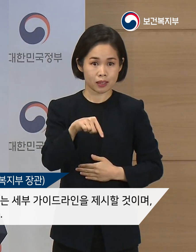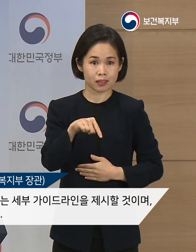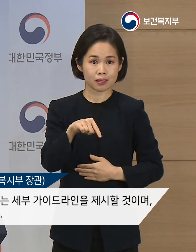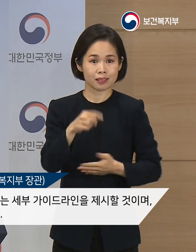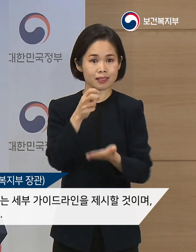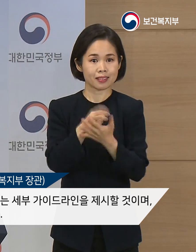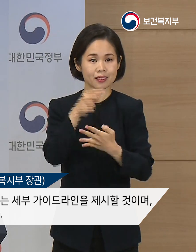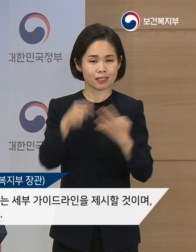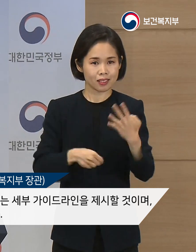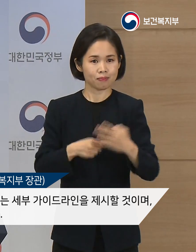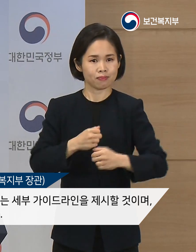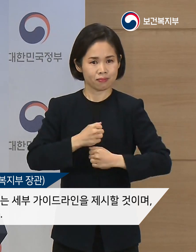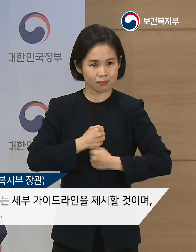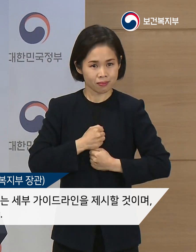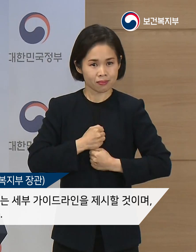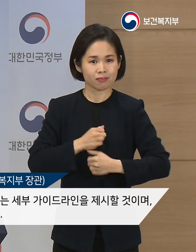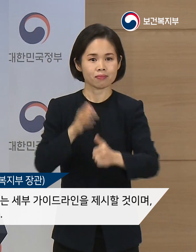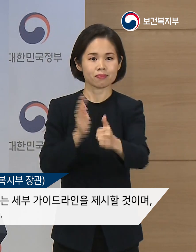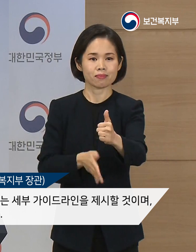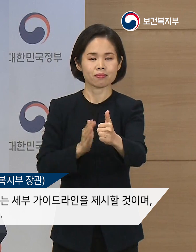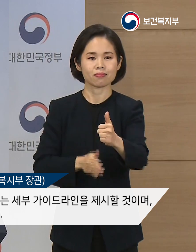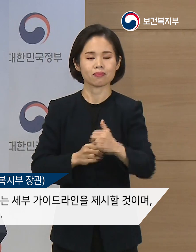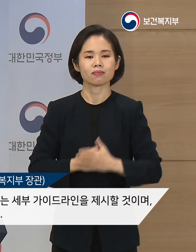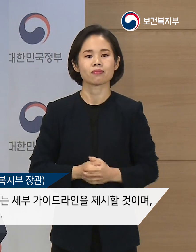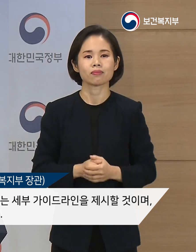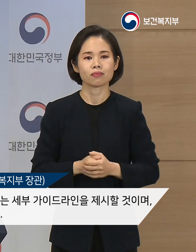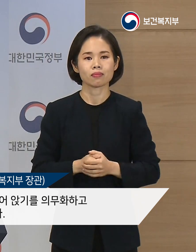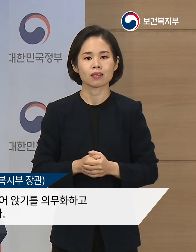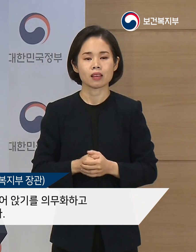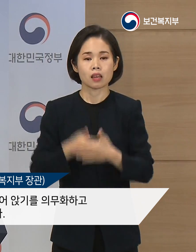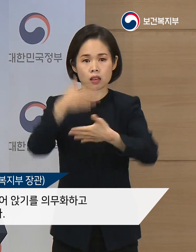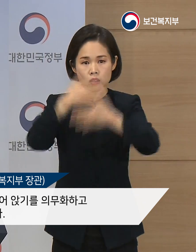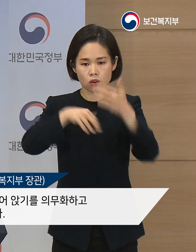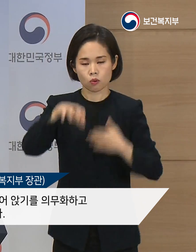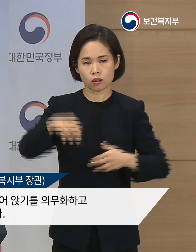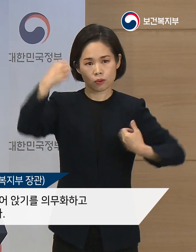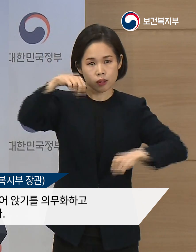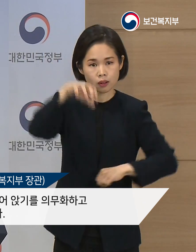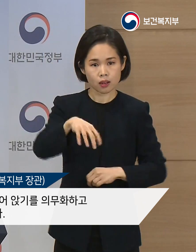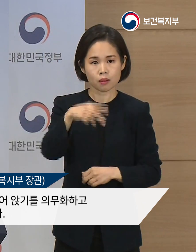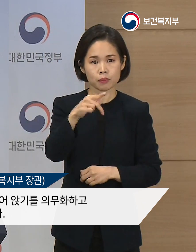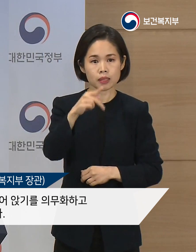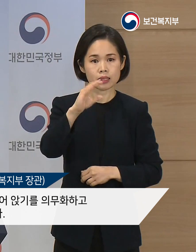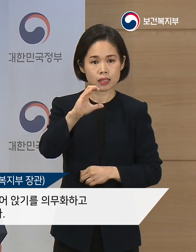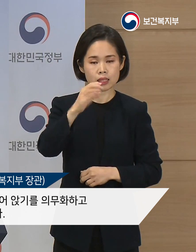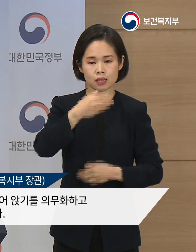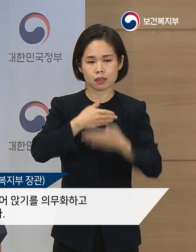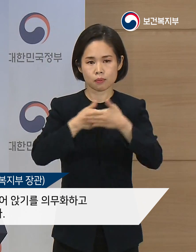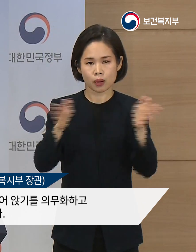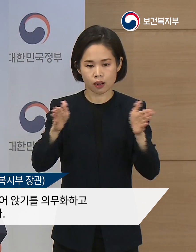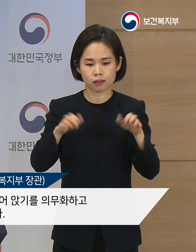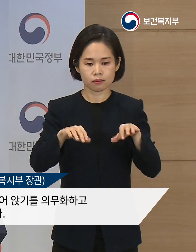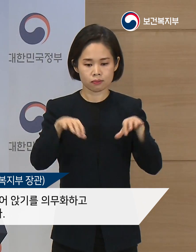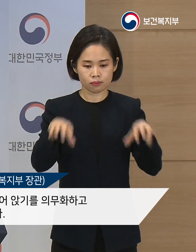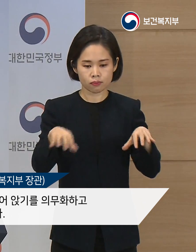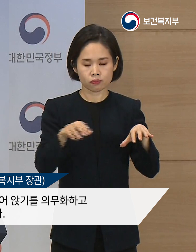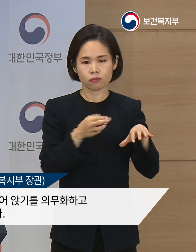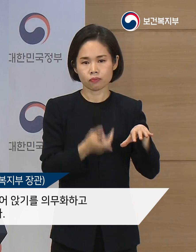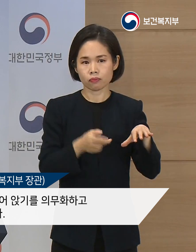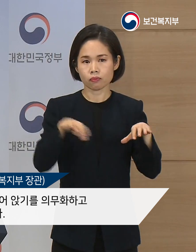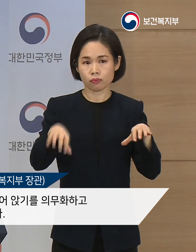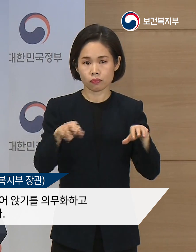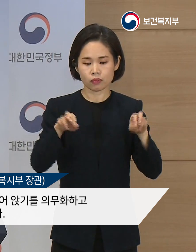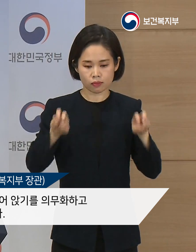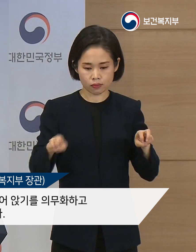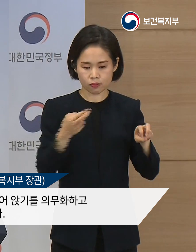계속 활성화해 나갈 예정입니다. 영화관, 공연장, PC방 등도 좌석